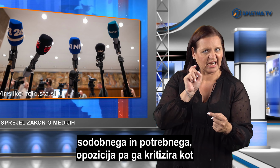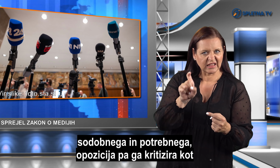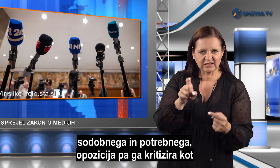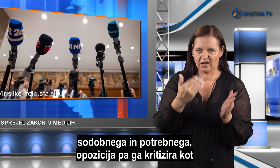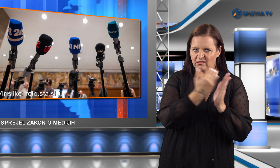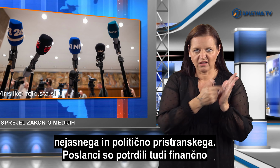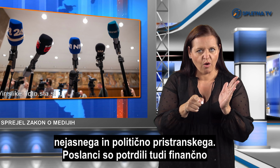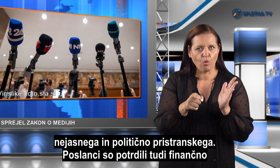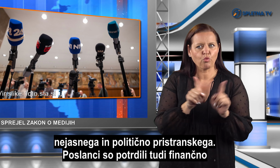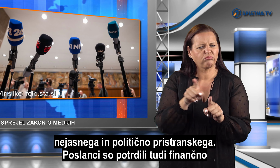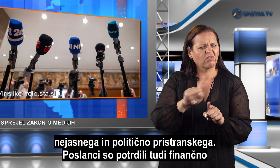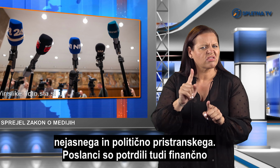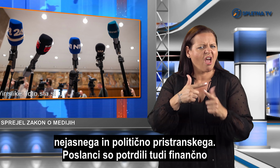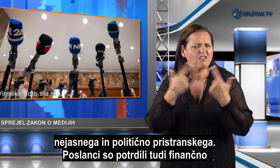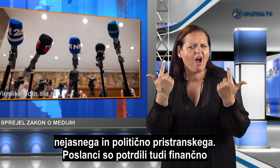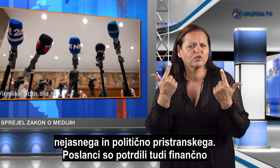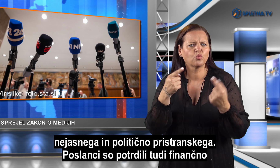in politično pristranskega.